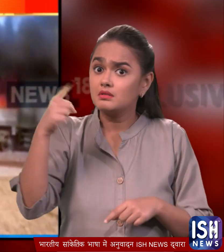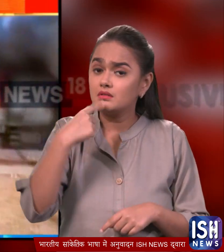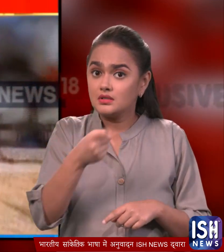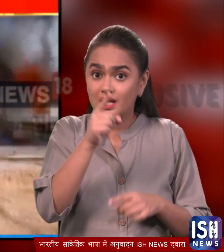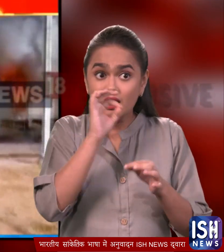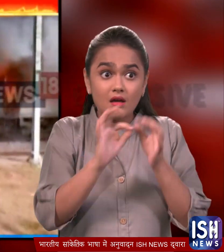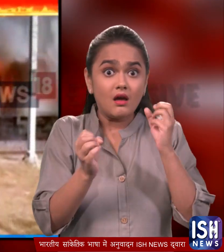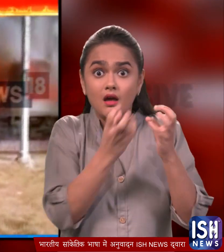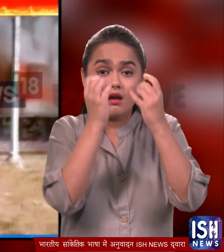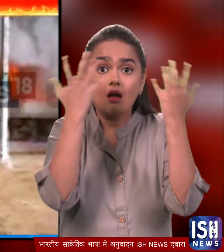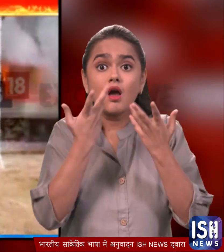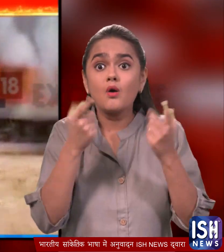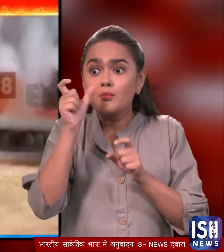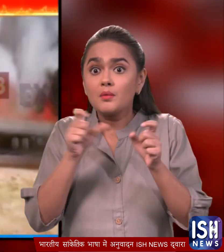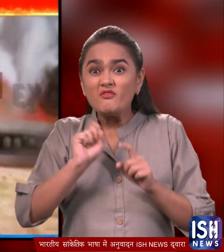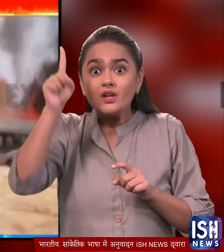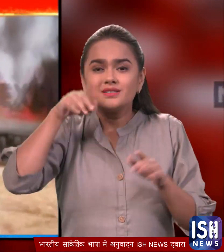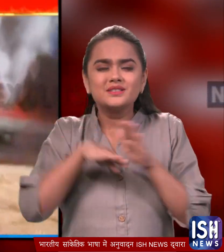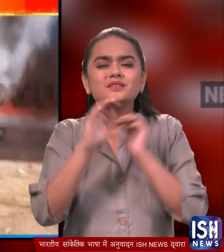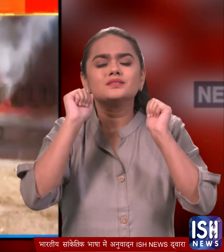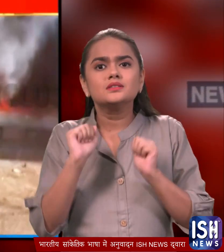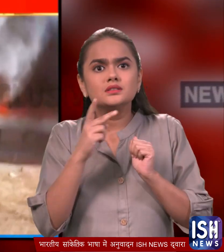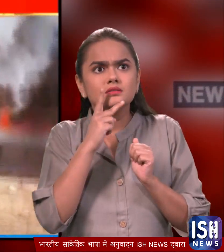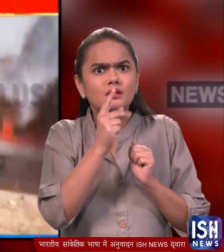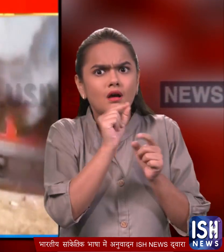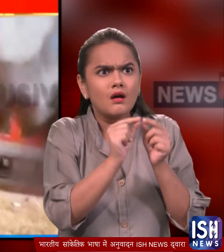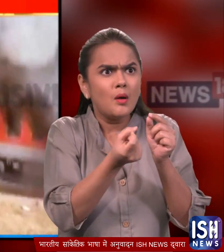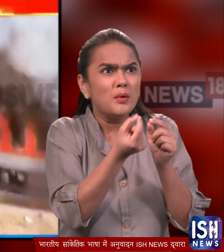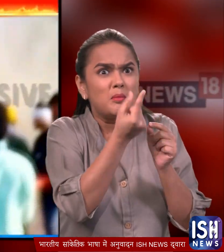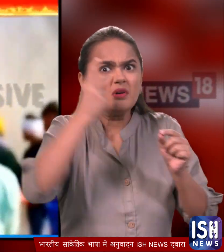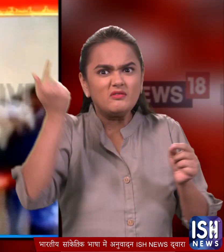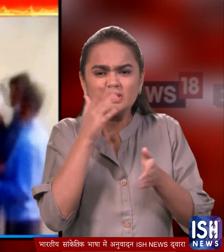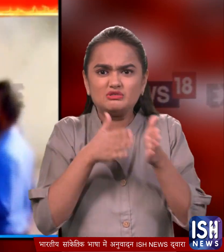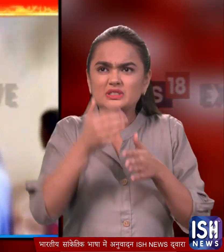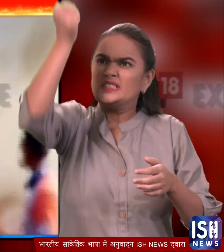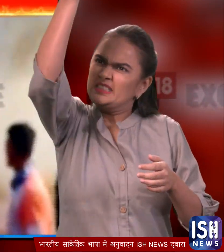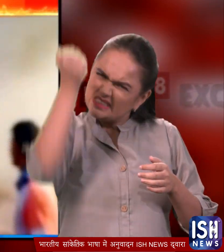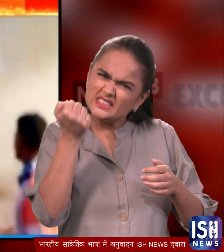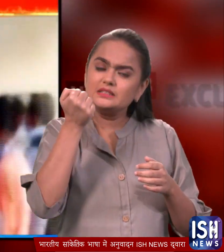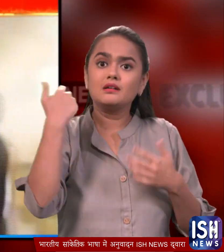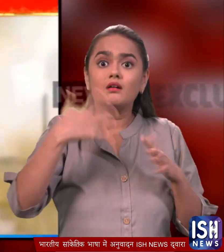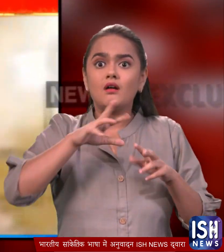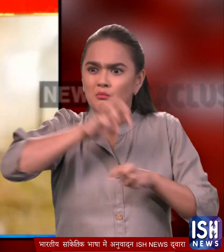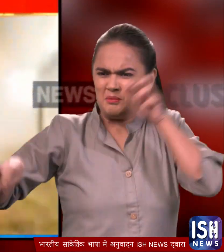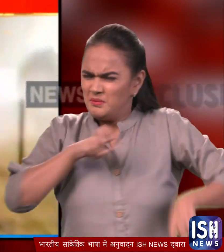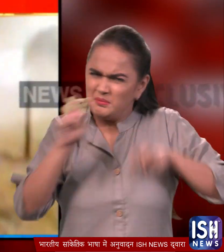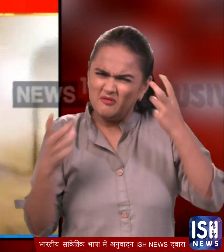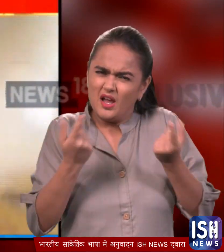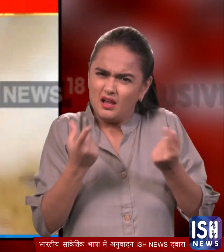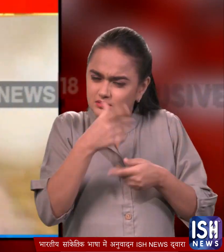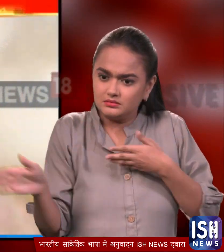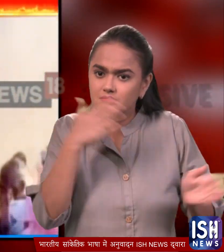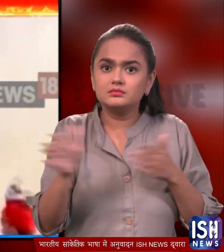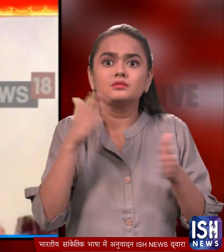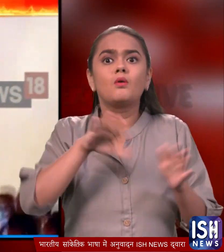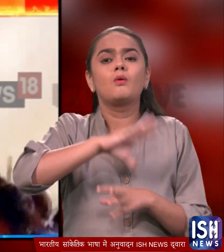गया कि आग लगने का पता यात्रियों को ही चला था, जिन्होंने चेन खींचकर ट्रेन को रोका। समय रहते उन डिब्बों से यात्रियों को उतार लिया गया जिनमें आग